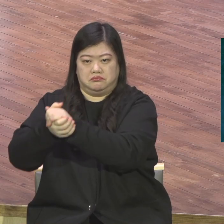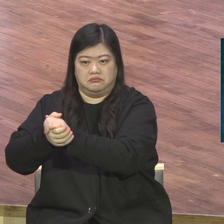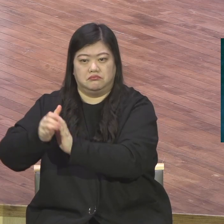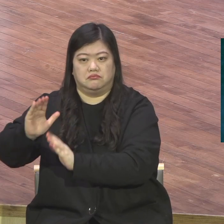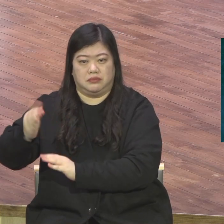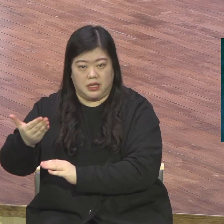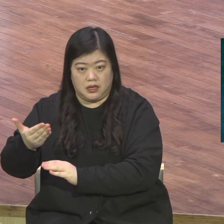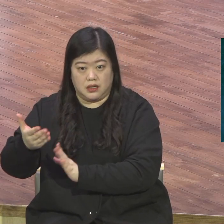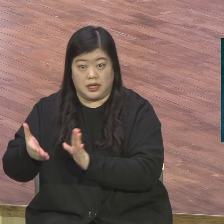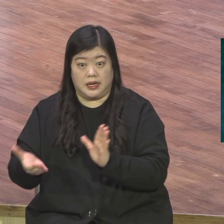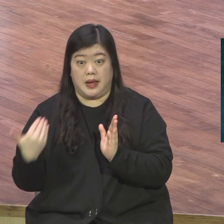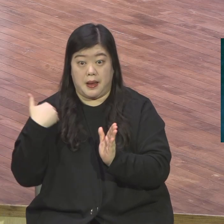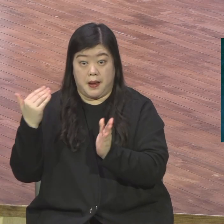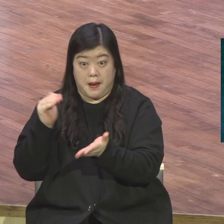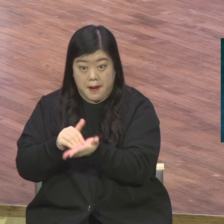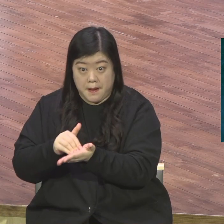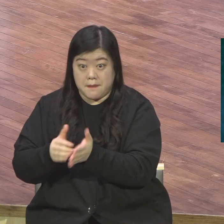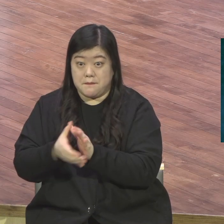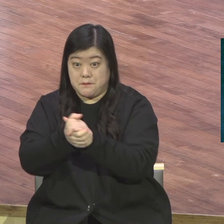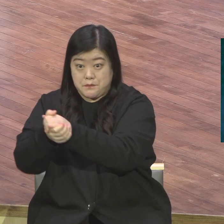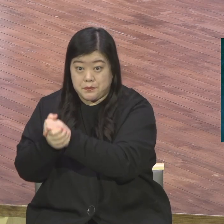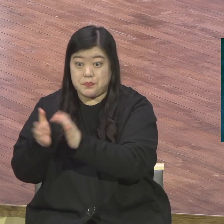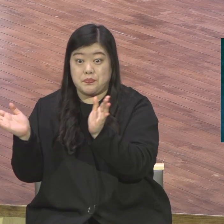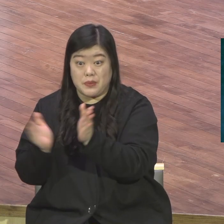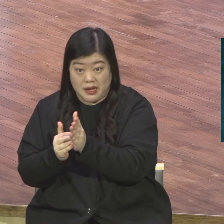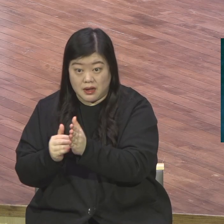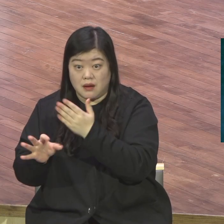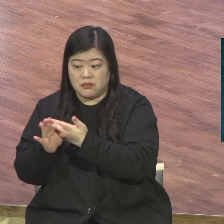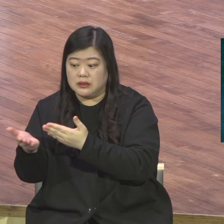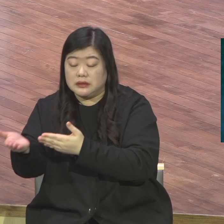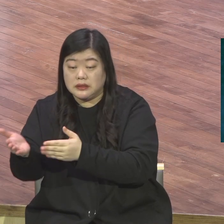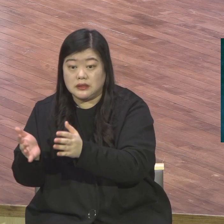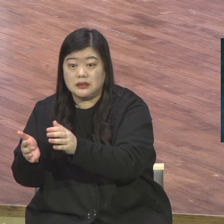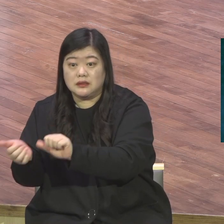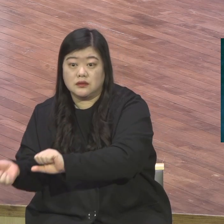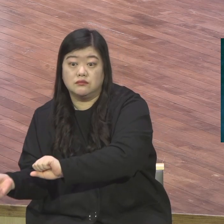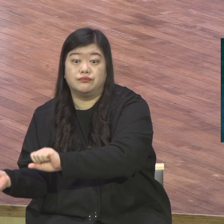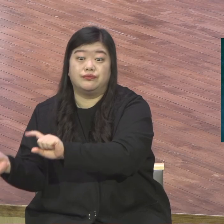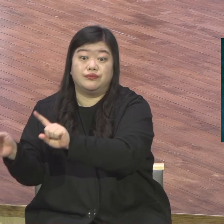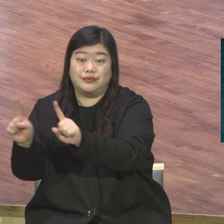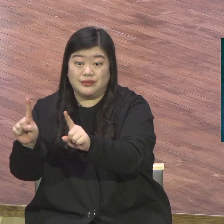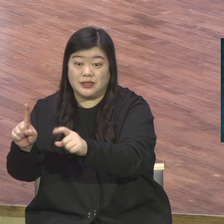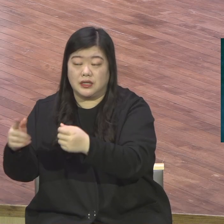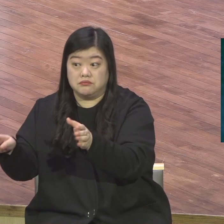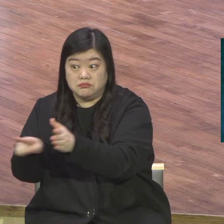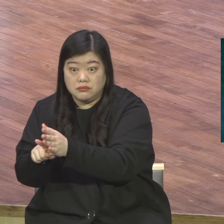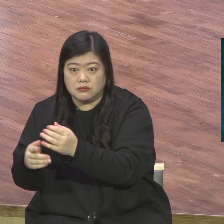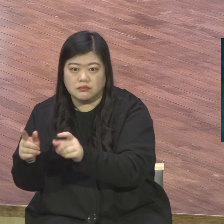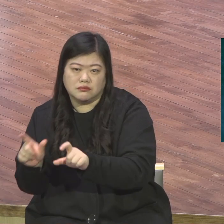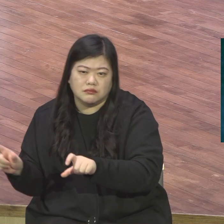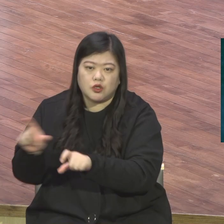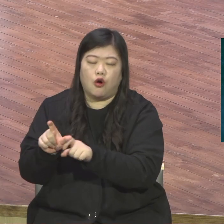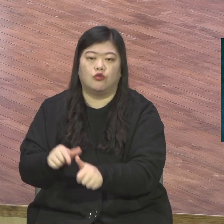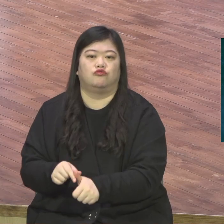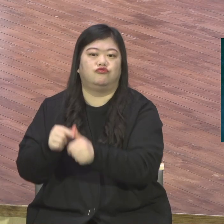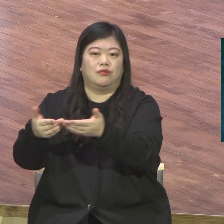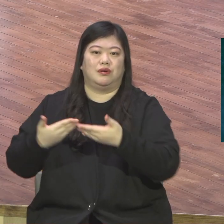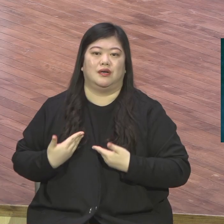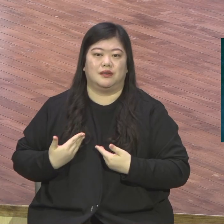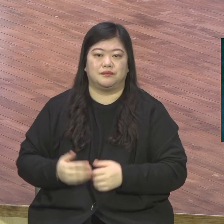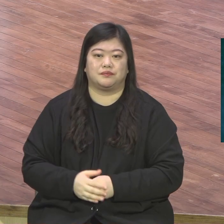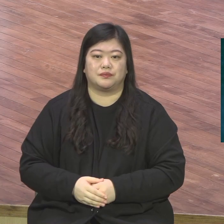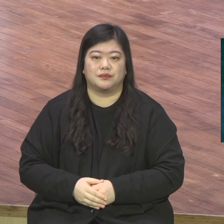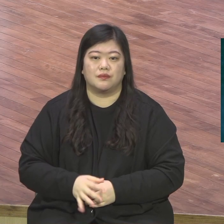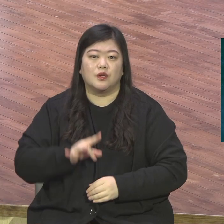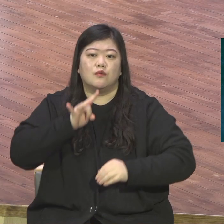화목하게 된 자로서는 더욱 그의 살아나심으로 말미암아 구원을 받을 것이니라. 그뿐 아니라